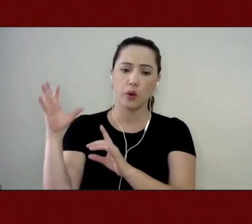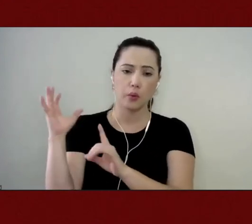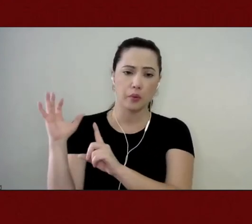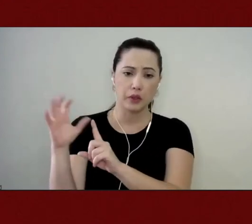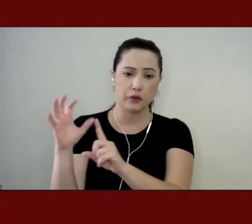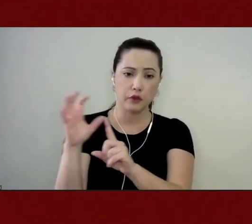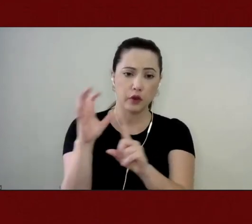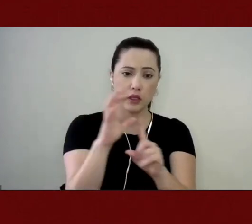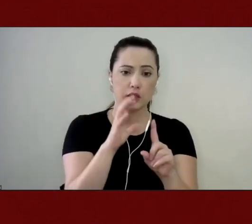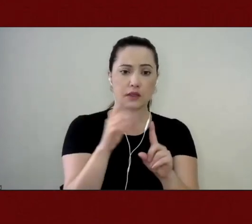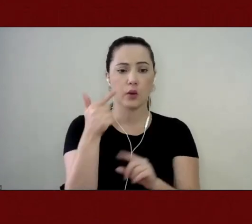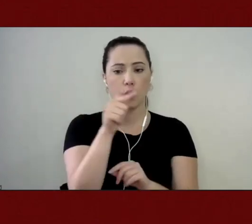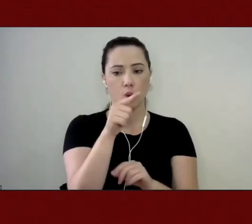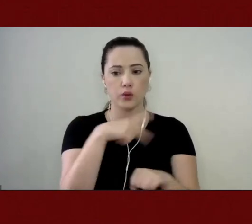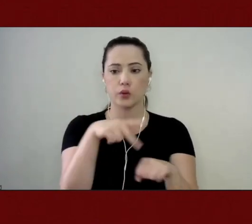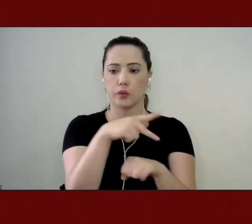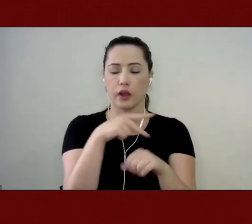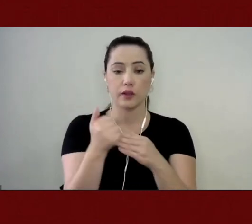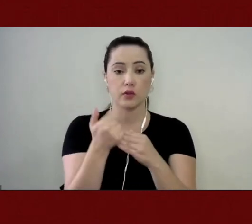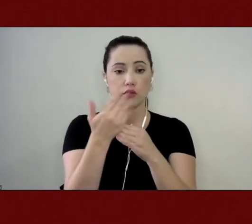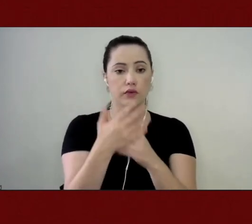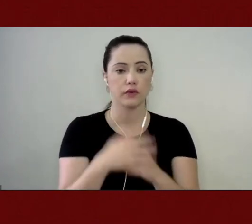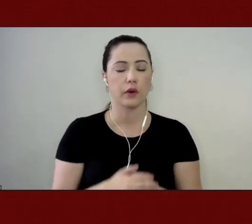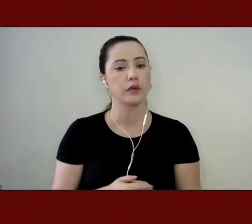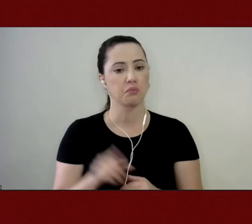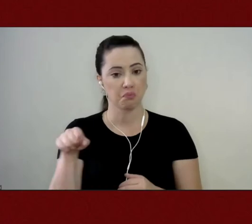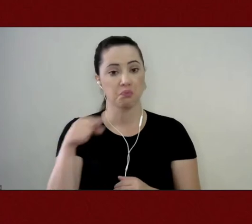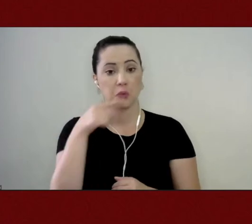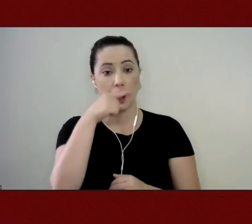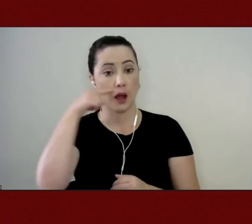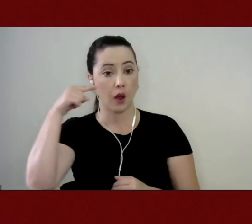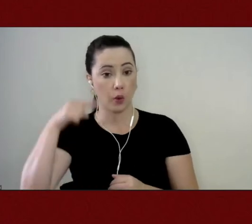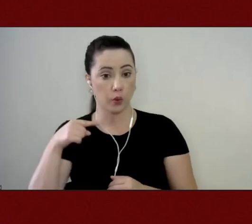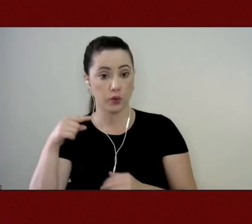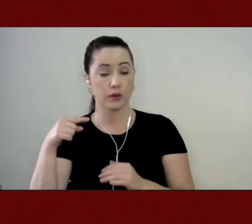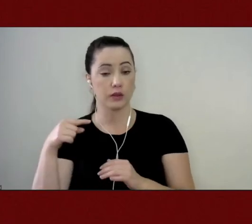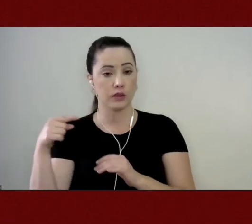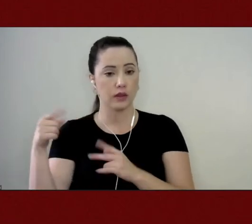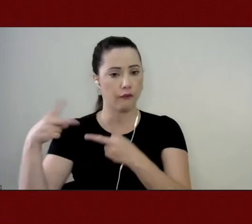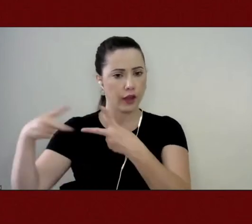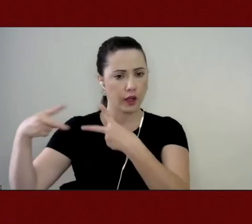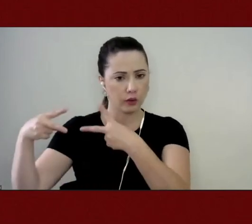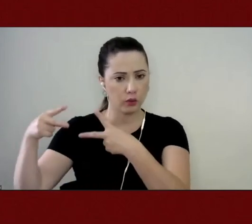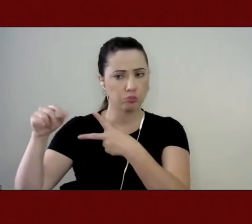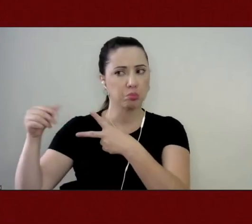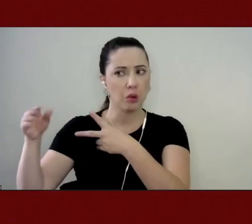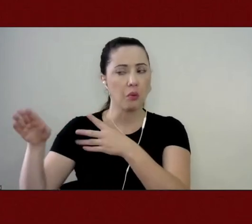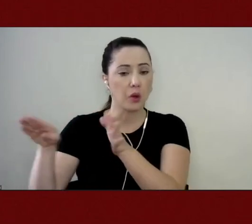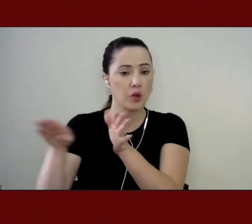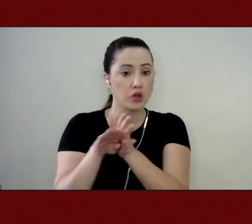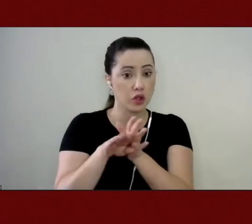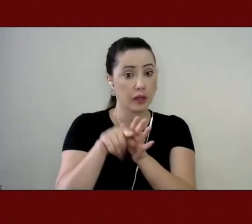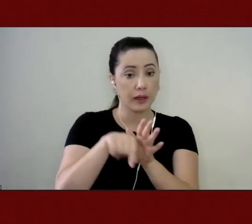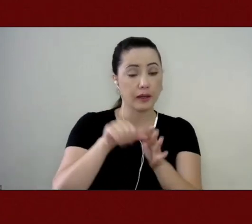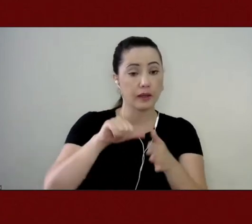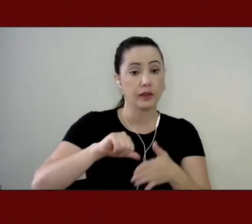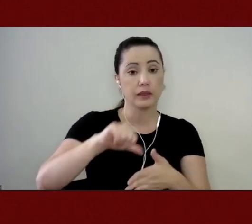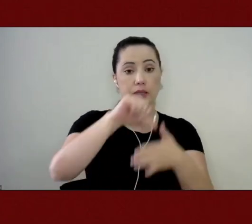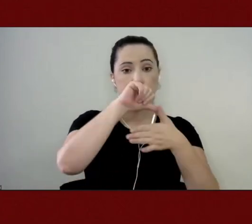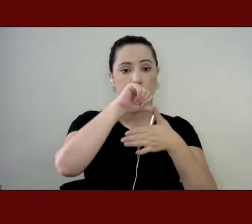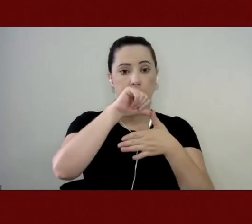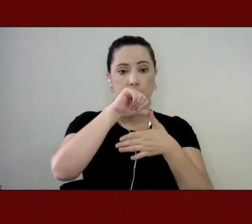de fora da Europa. O vento da Rússia pode chegar, então, na América Latina, onde já o México conheceu o